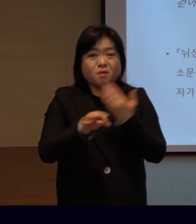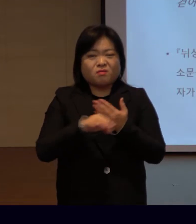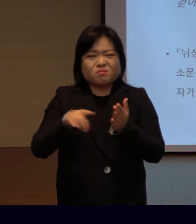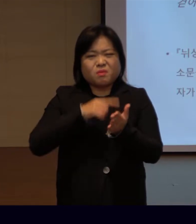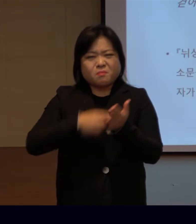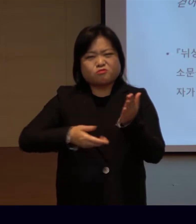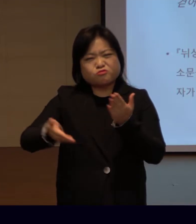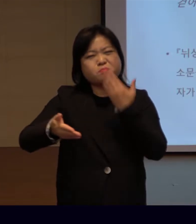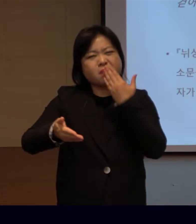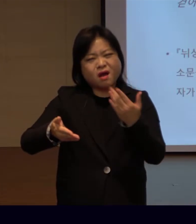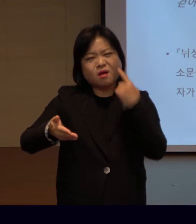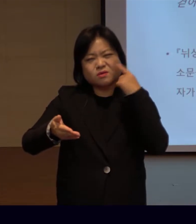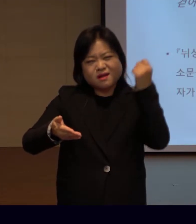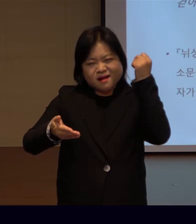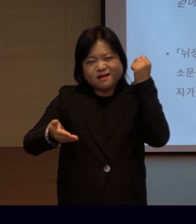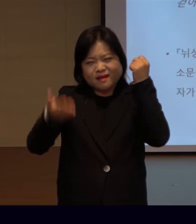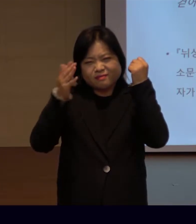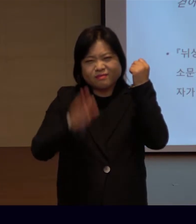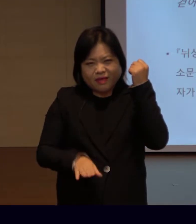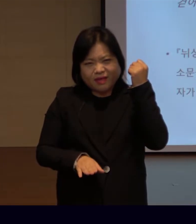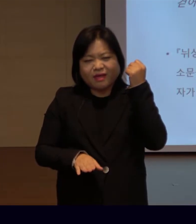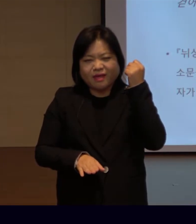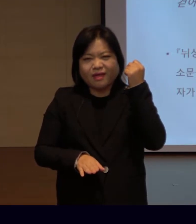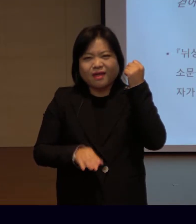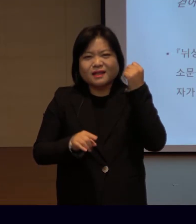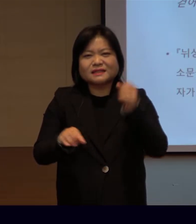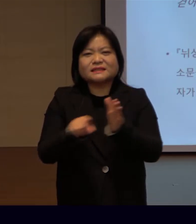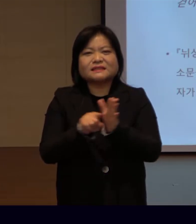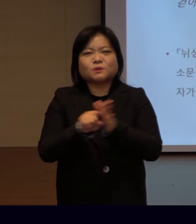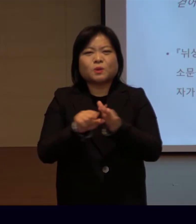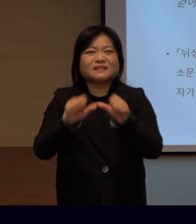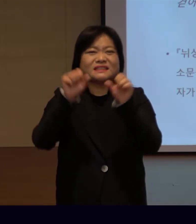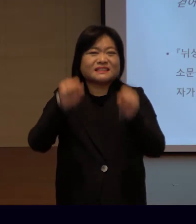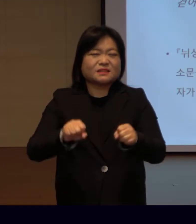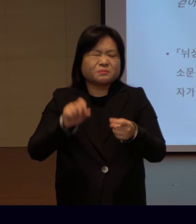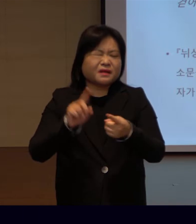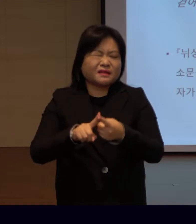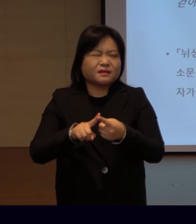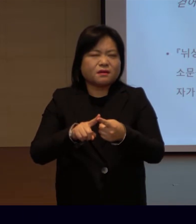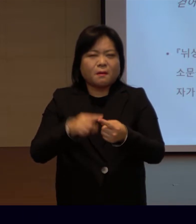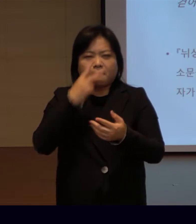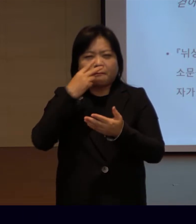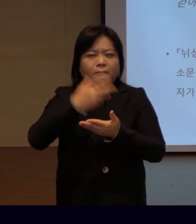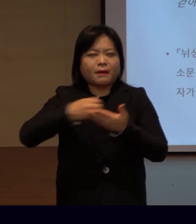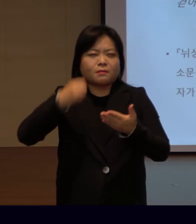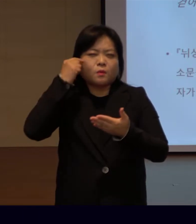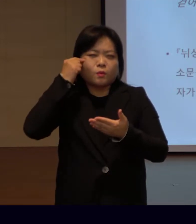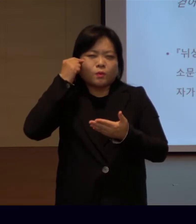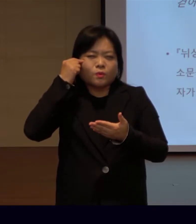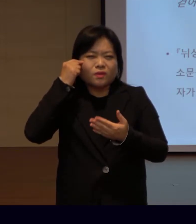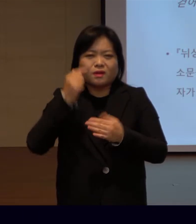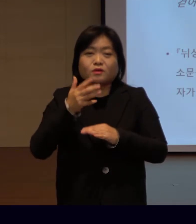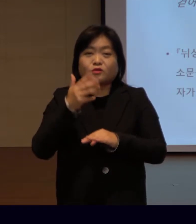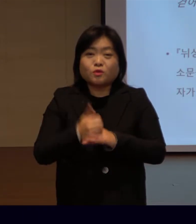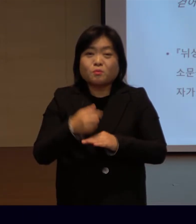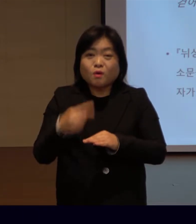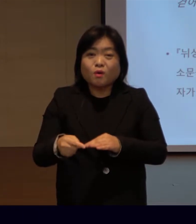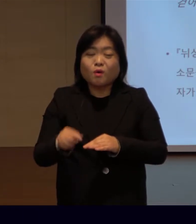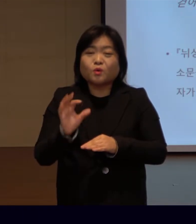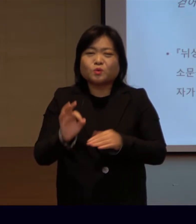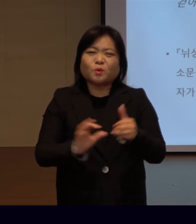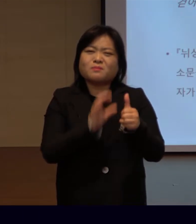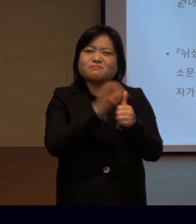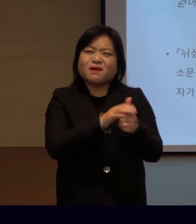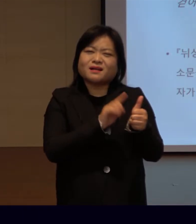착각을 했지만 그 신용 이 시스템을 이 사람은 생각을 잘 못했던 겁니다. 물론 결정적으로는 돈을